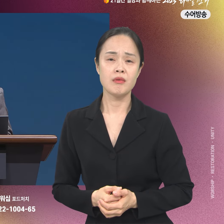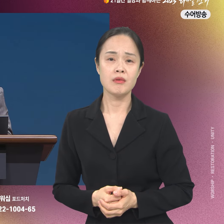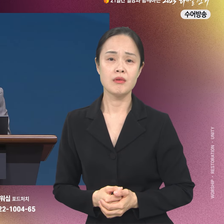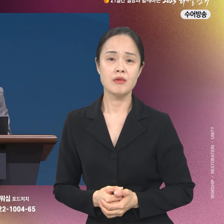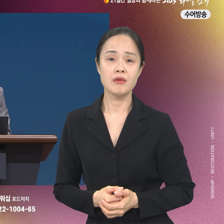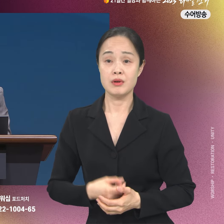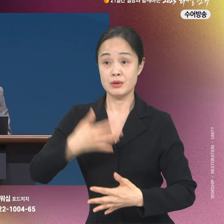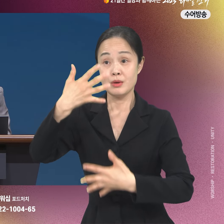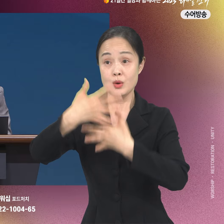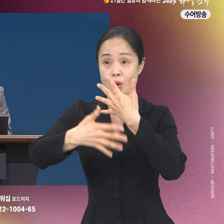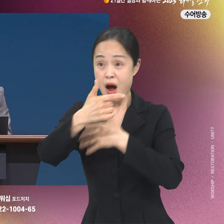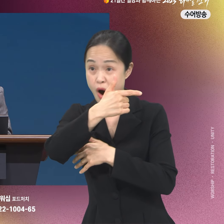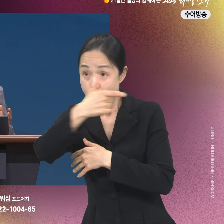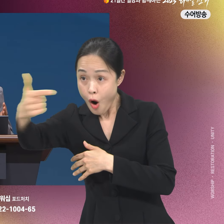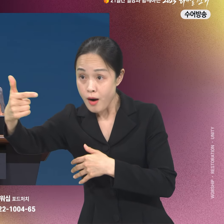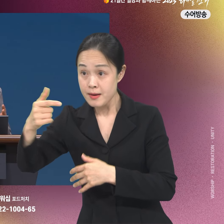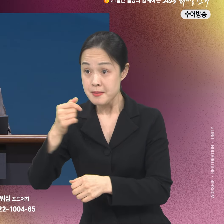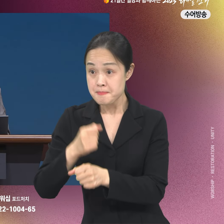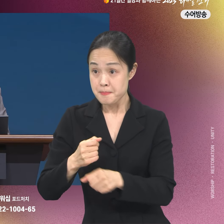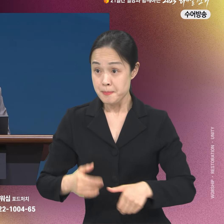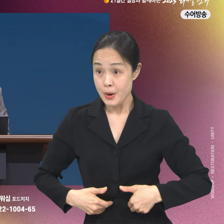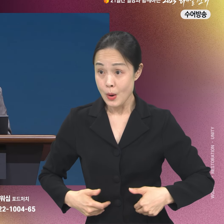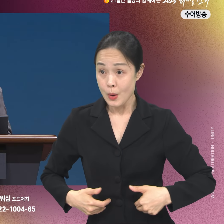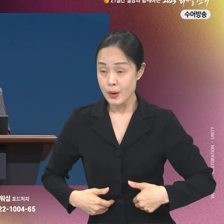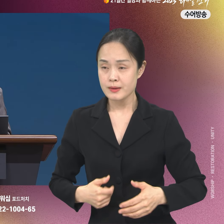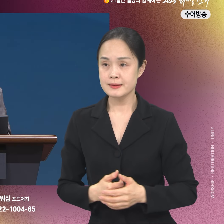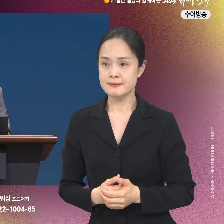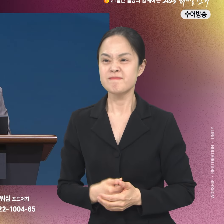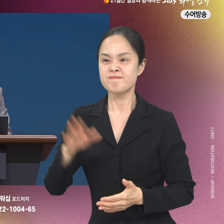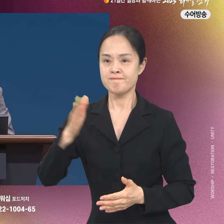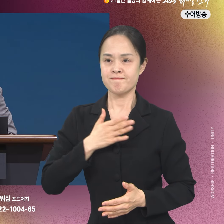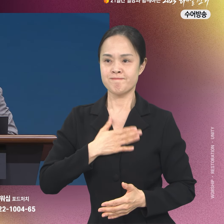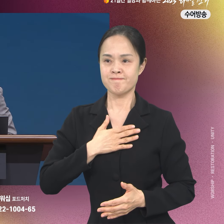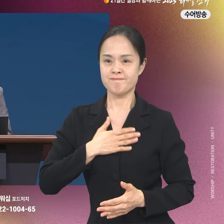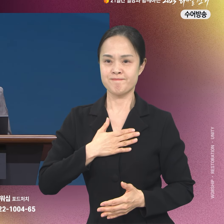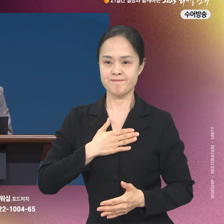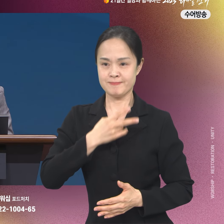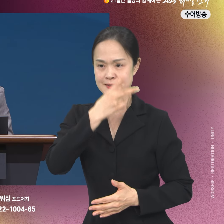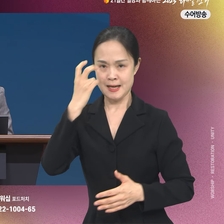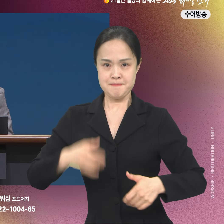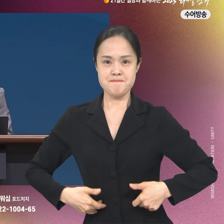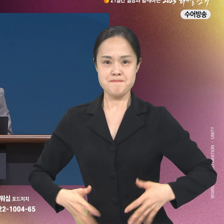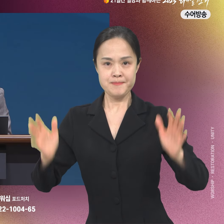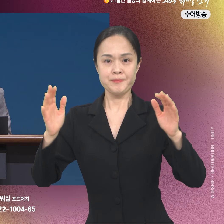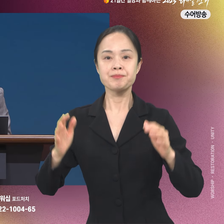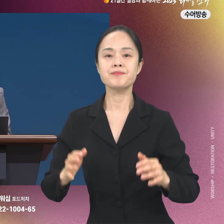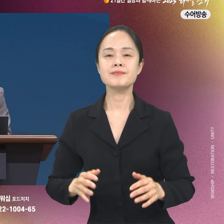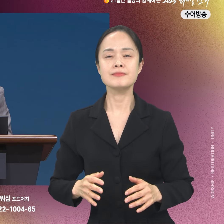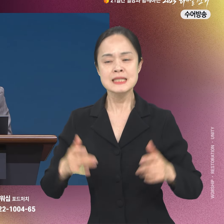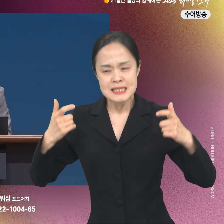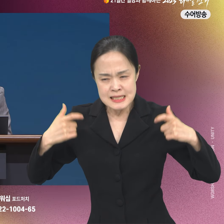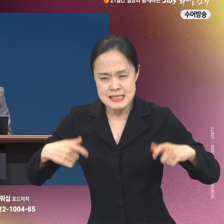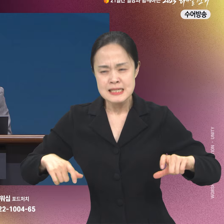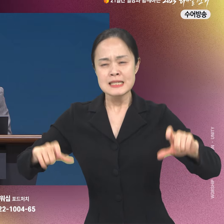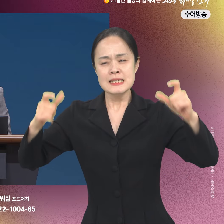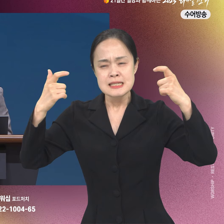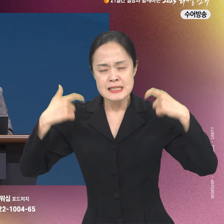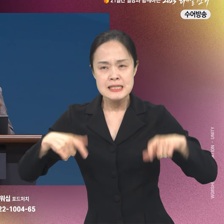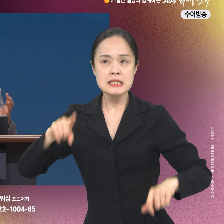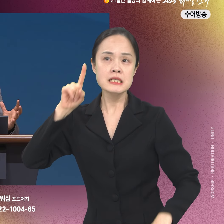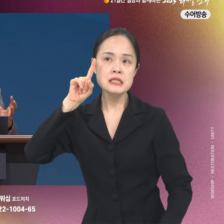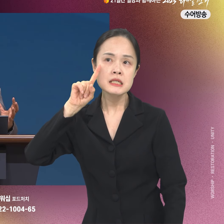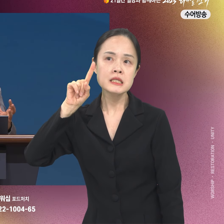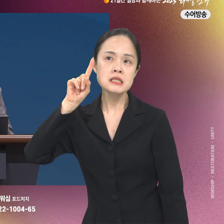논스톱으로 5일, 제가 최대 기록이 3일이나 4일 날 새는 거는 굉장히 다반사였어요.